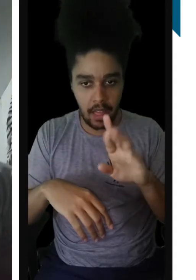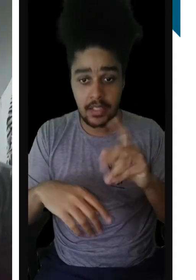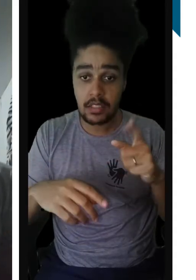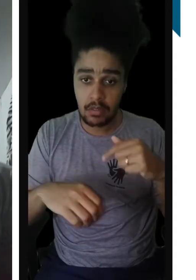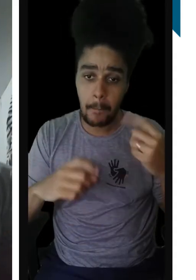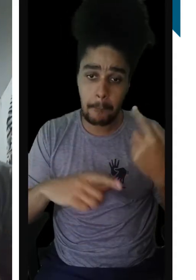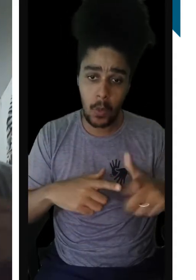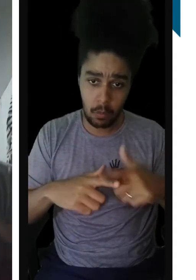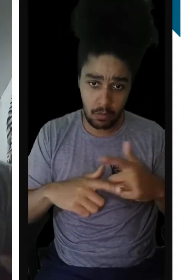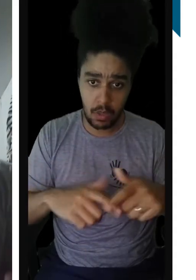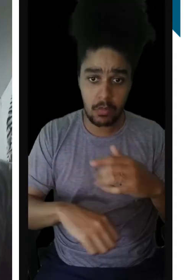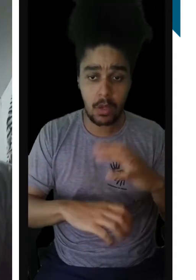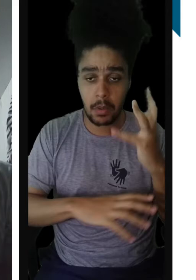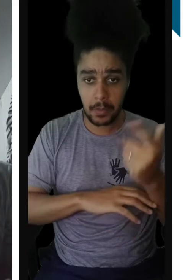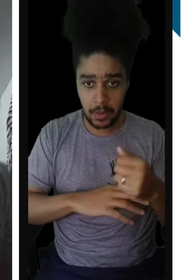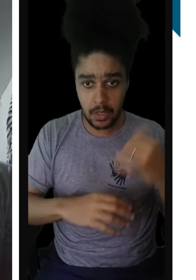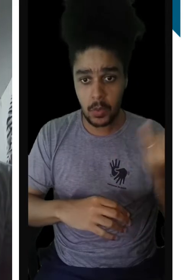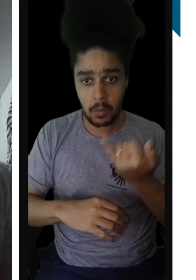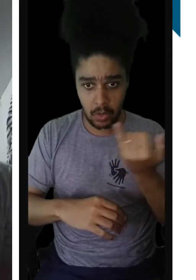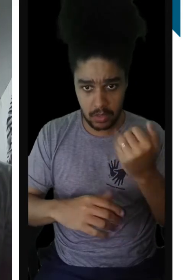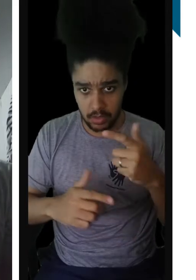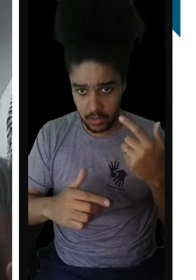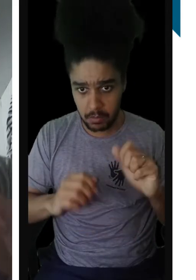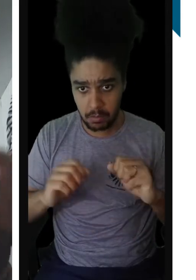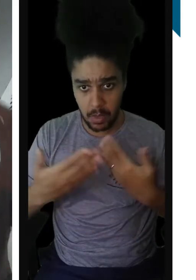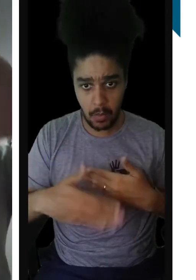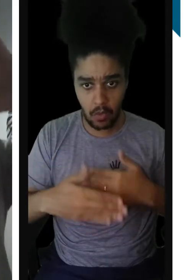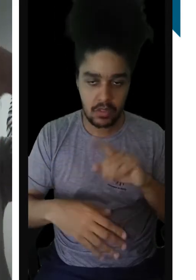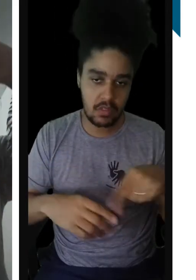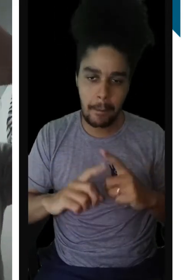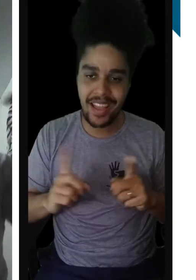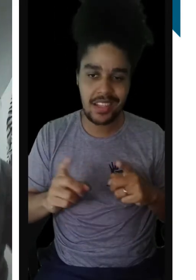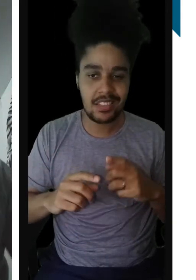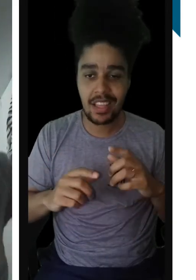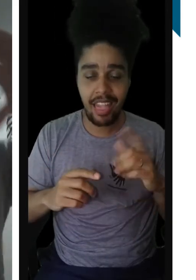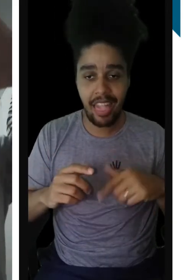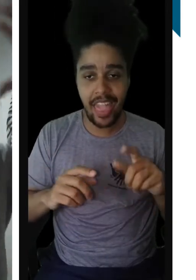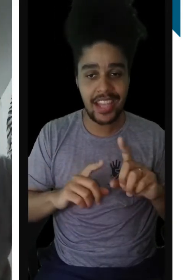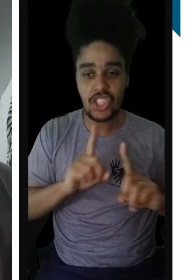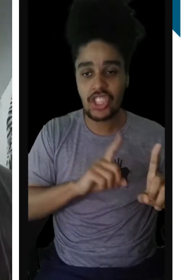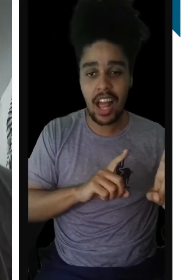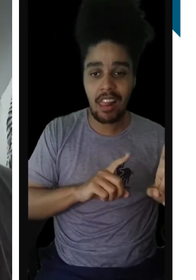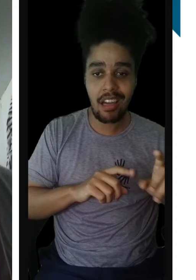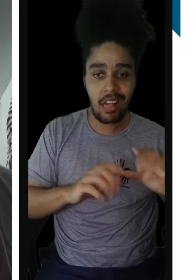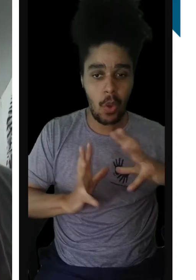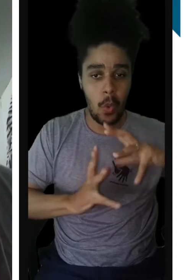problemas ambientais muito importantes para a prova de vocês, mas eles têm uma escala planetária, uma